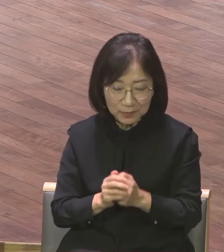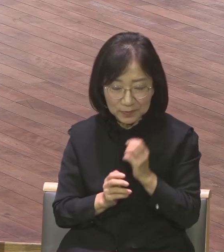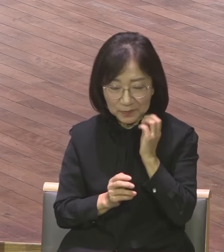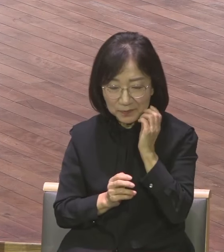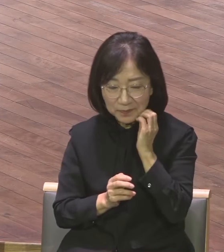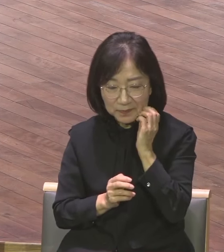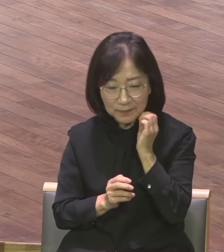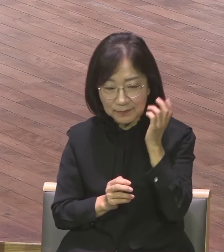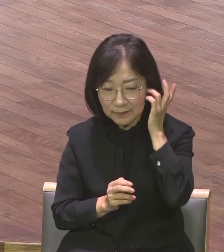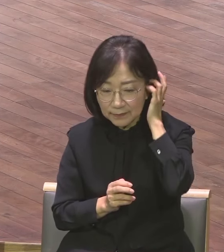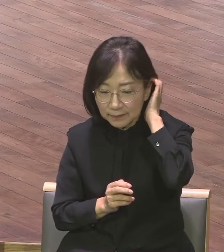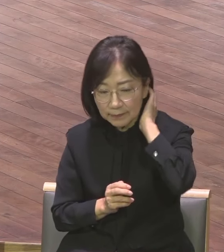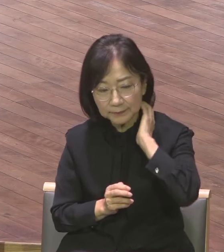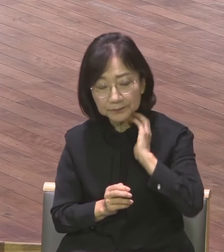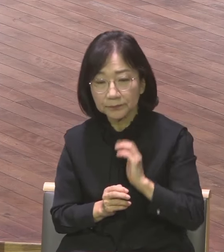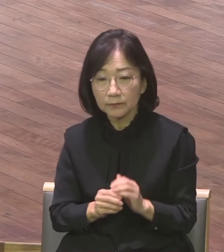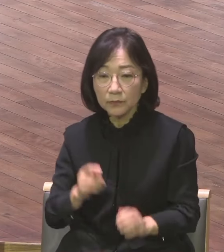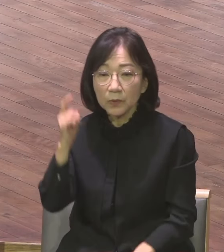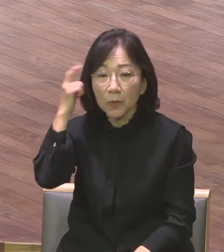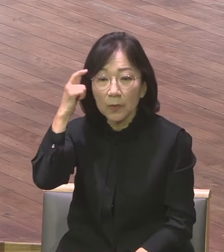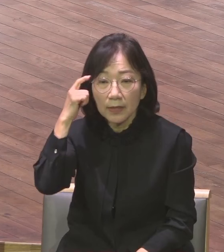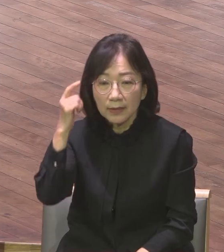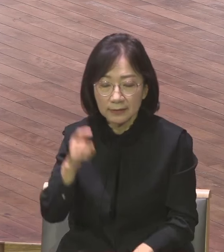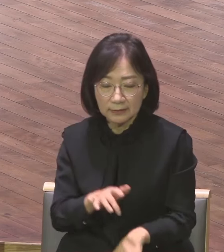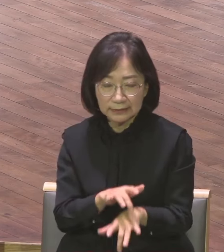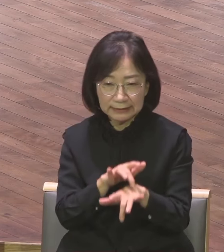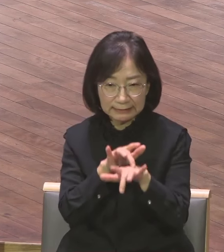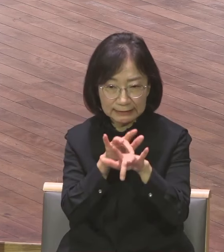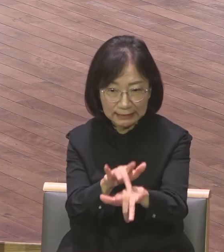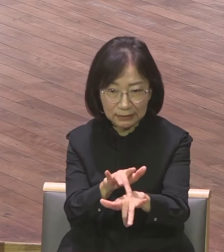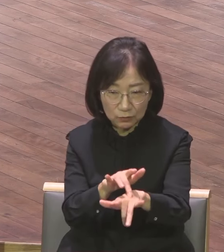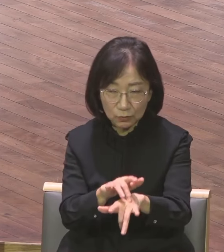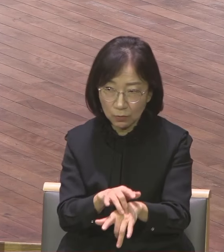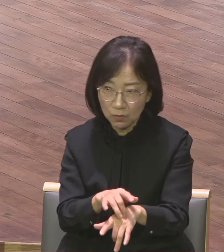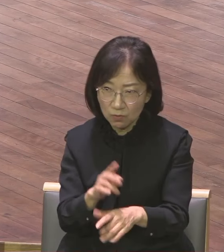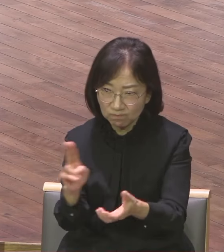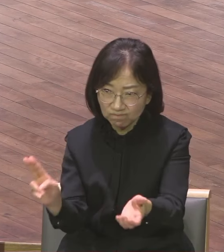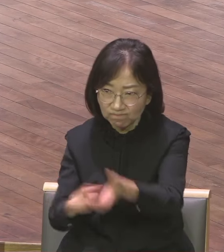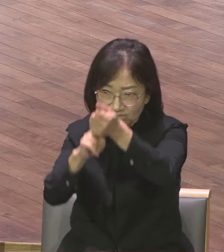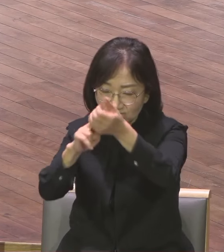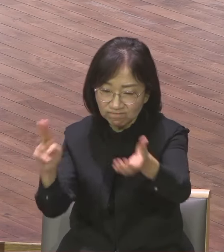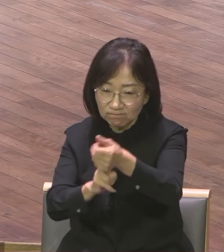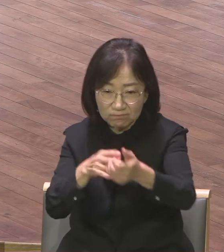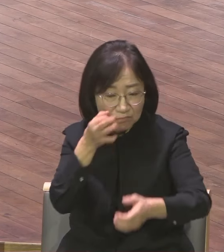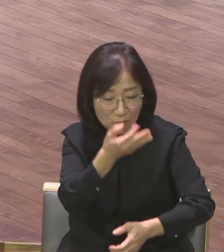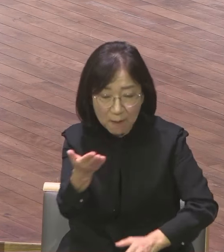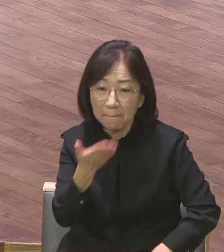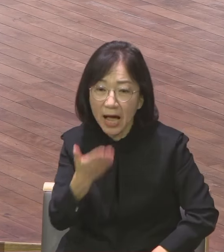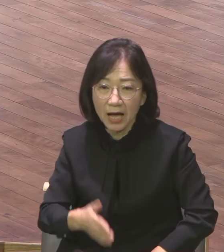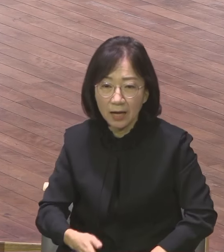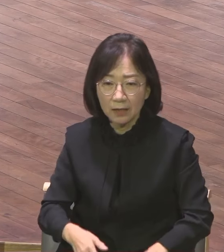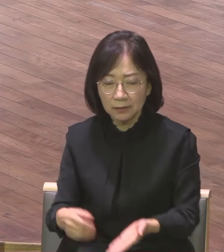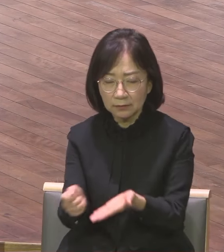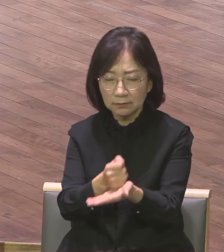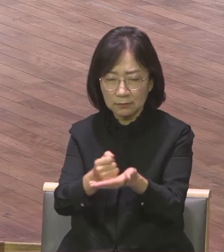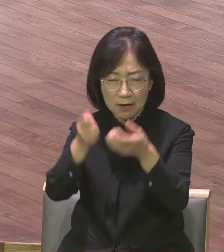사단과 귀신들도 눈에 보이는 이런 것으로 할 수 있습니다. 무당들도 병 고쳐요.